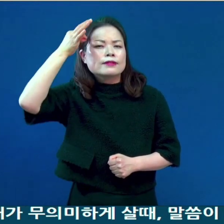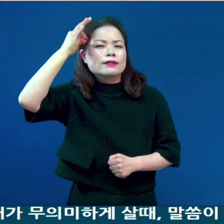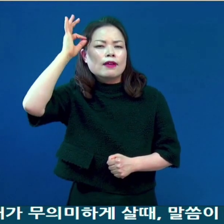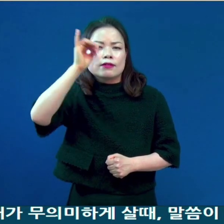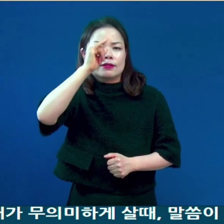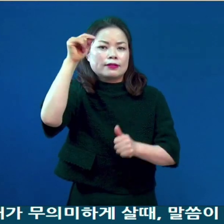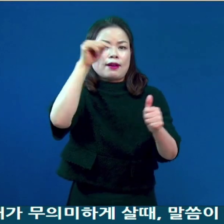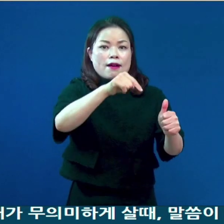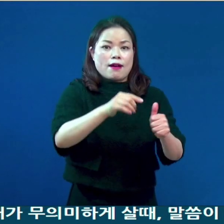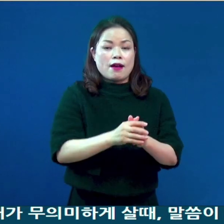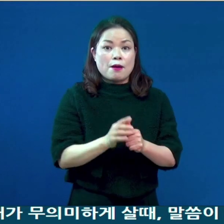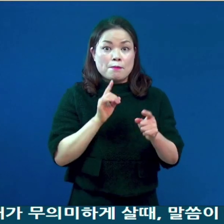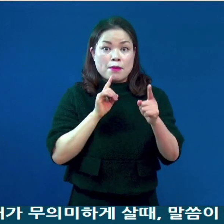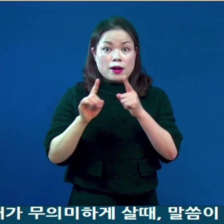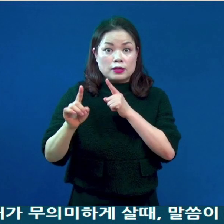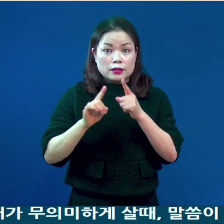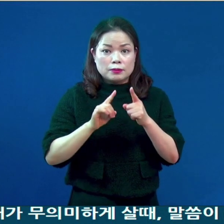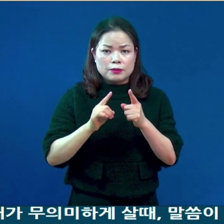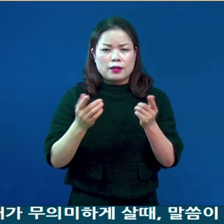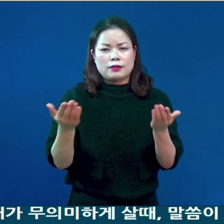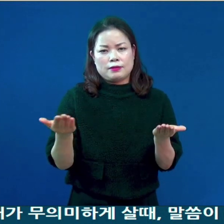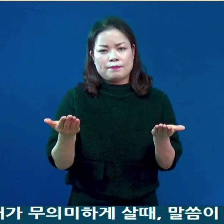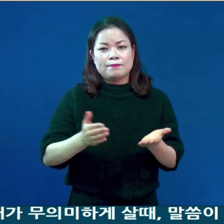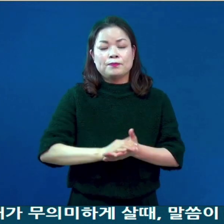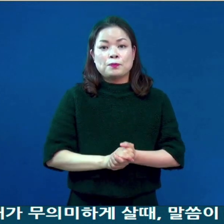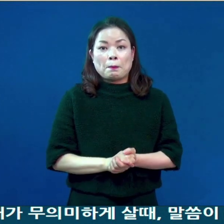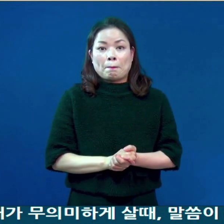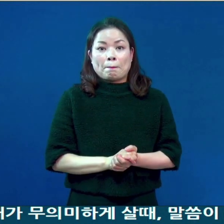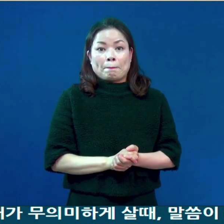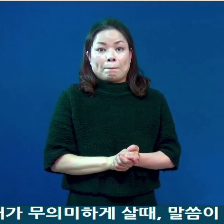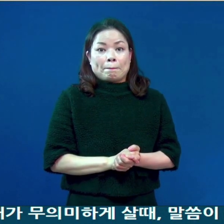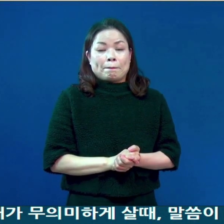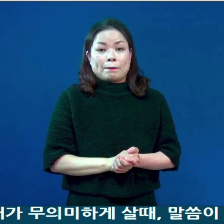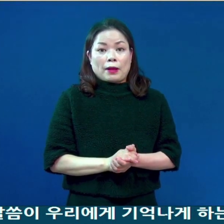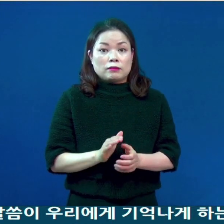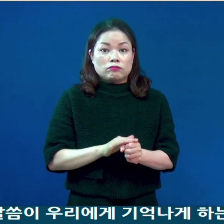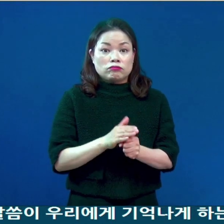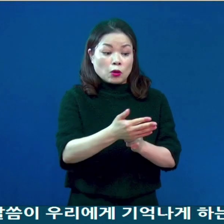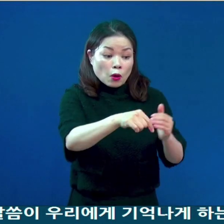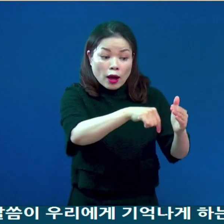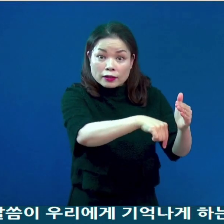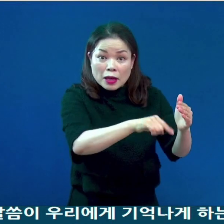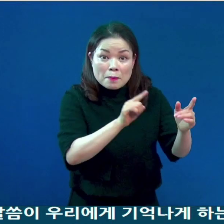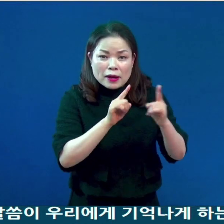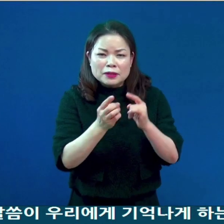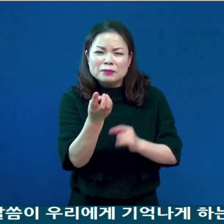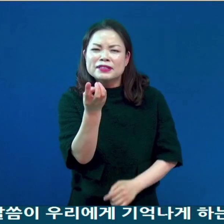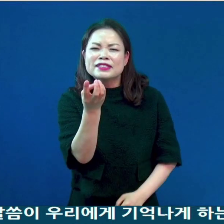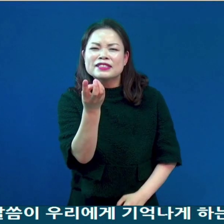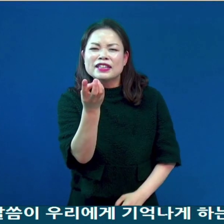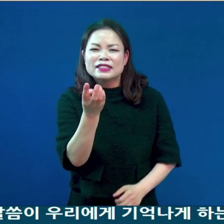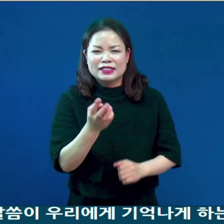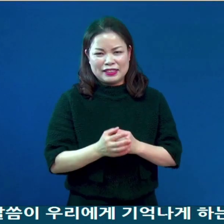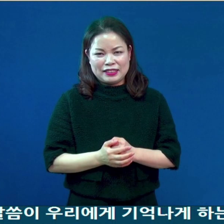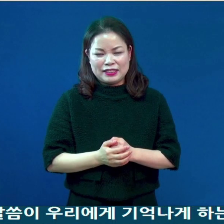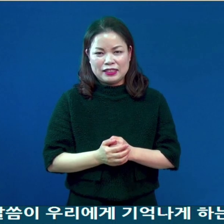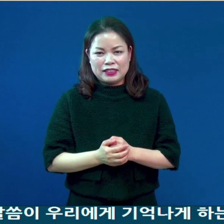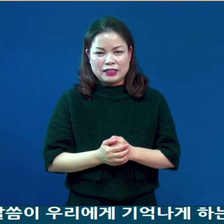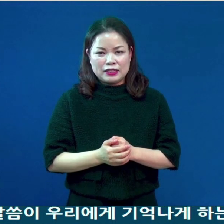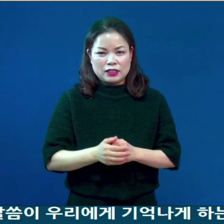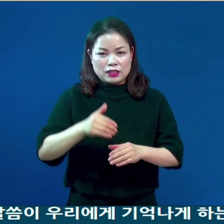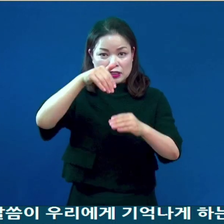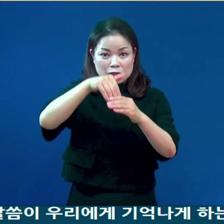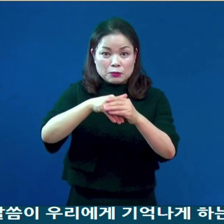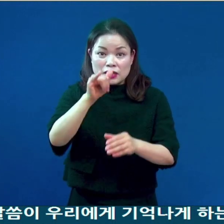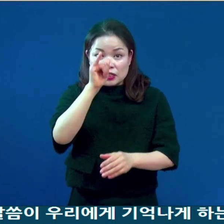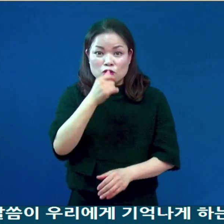깨어있으라. 말씀의 역사인 겁니다. 사랑하는 여러분 안에 말씀의 씨앗이 뿌리워져 있기를